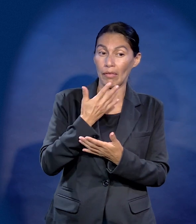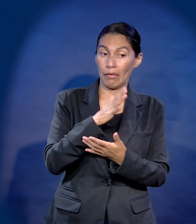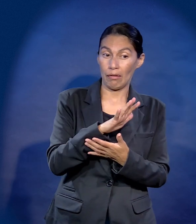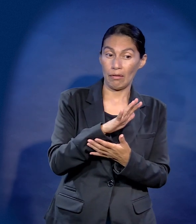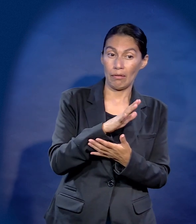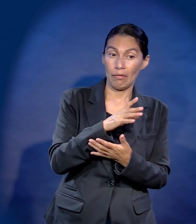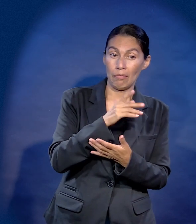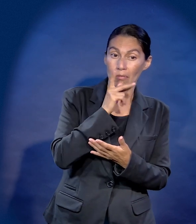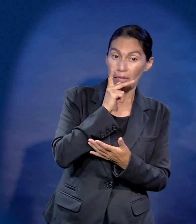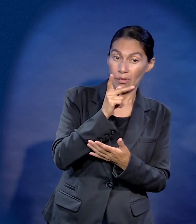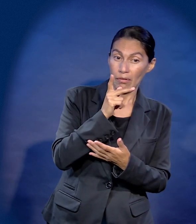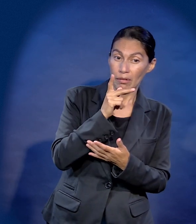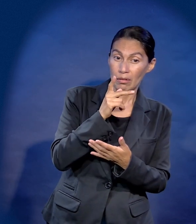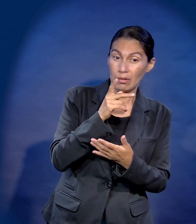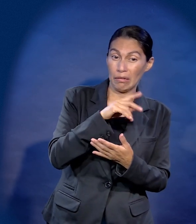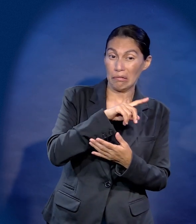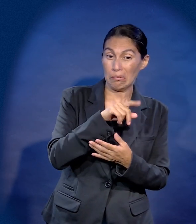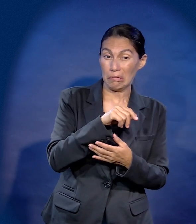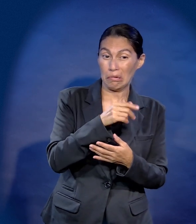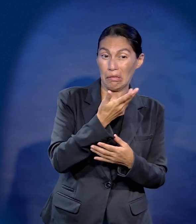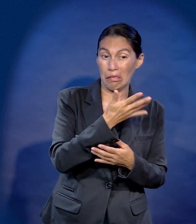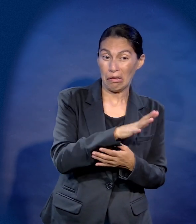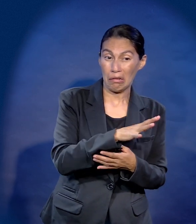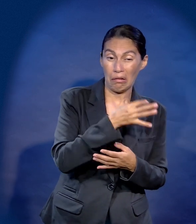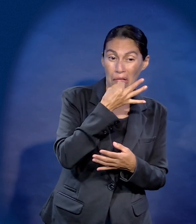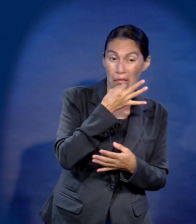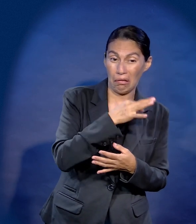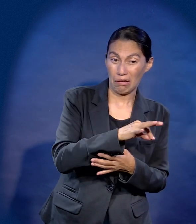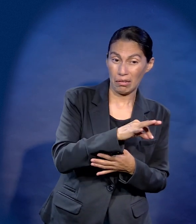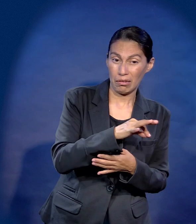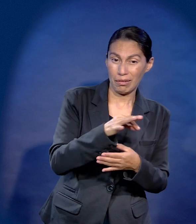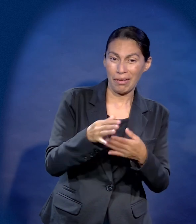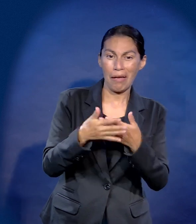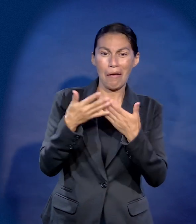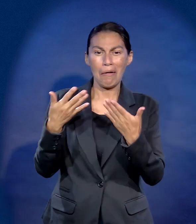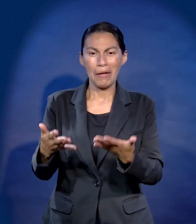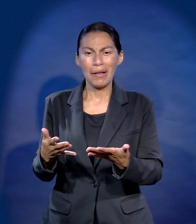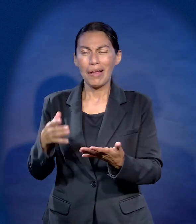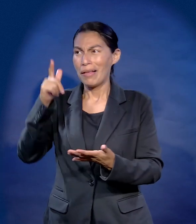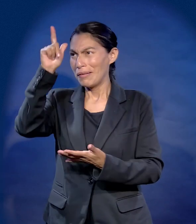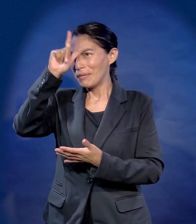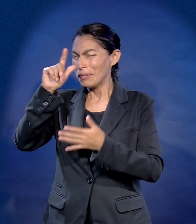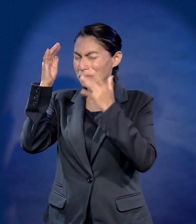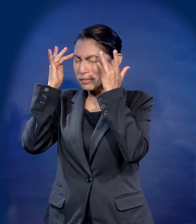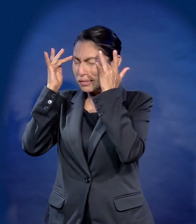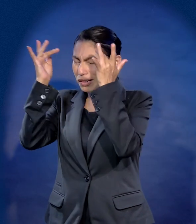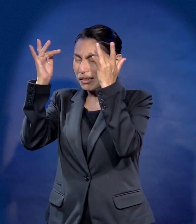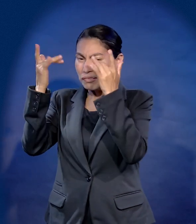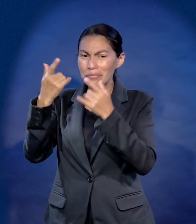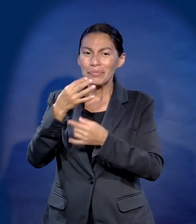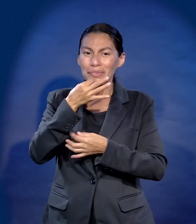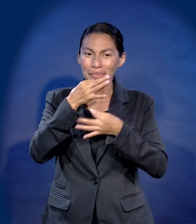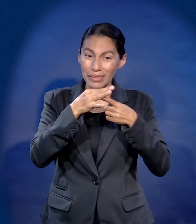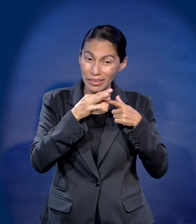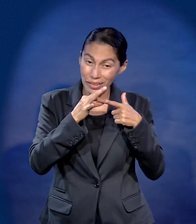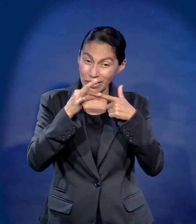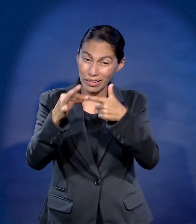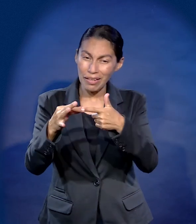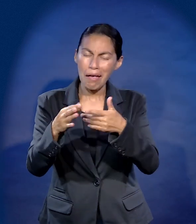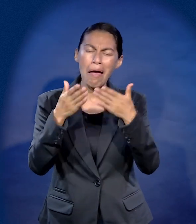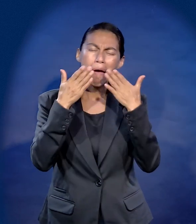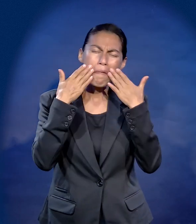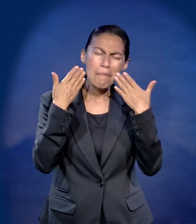de 10 palabras, usted decía 11 groserías. Ahora usted es guiado por el Espíritu Santo y es amable, noble